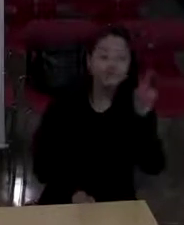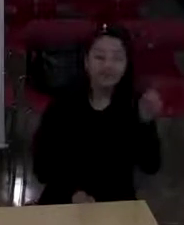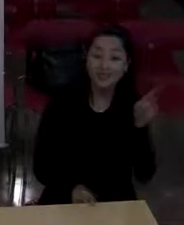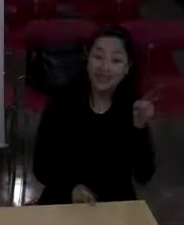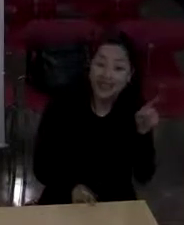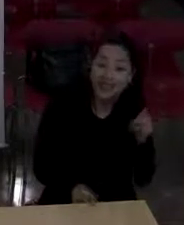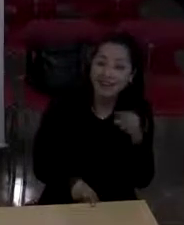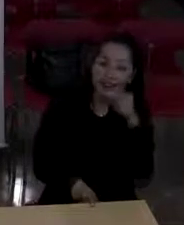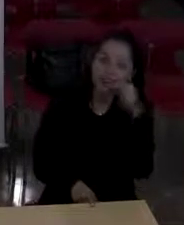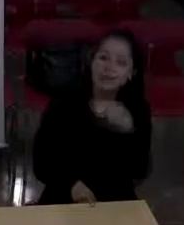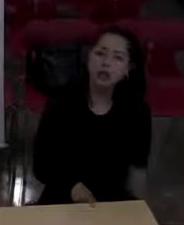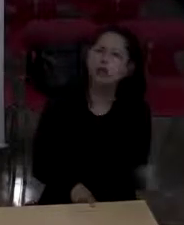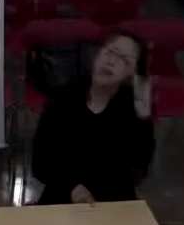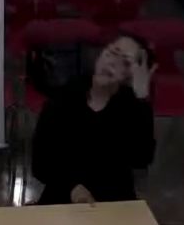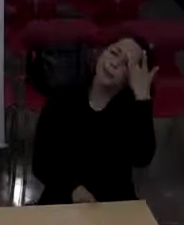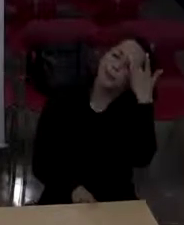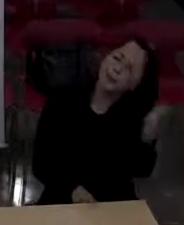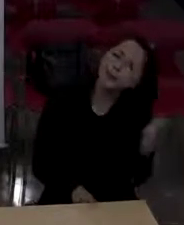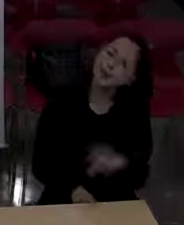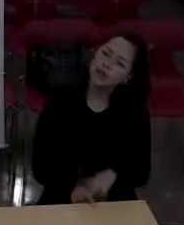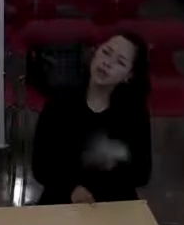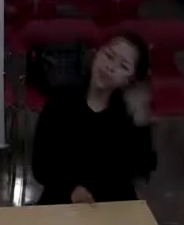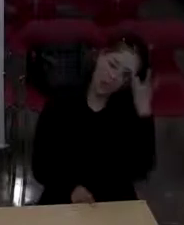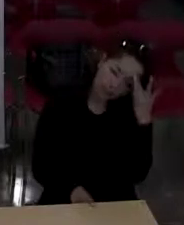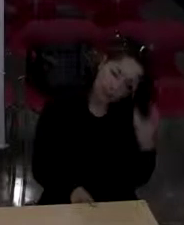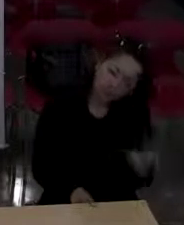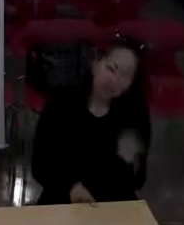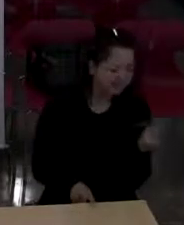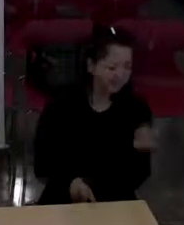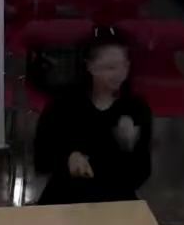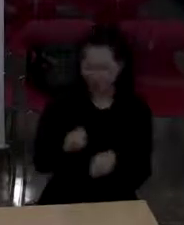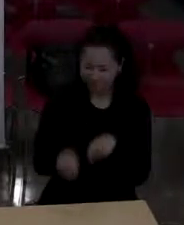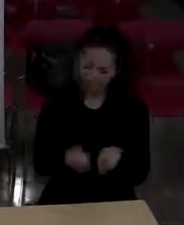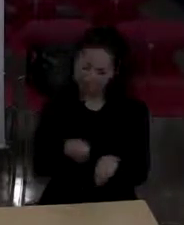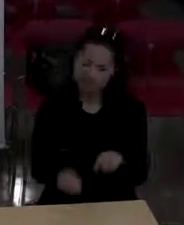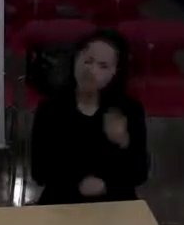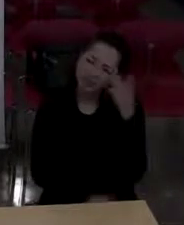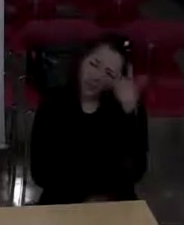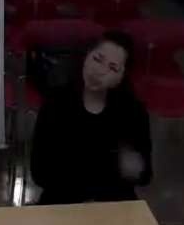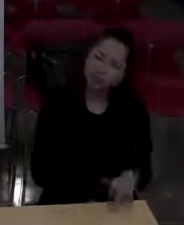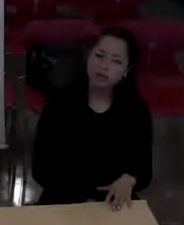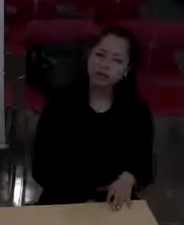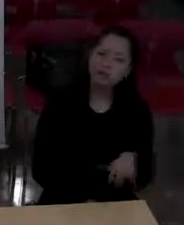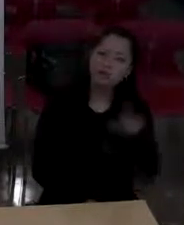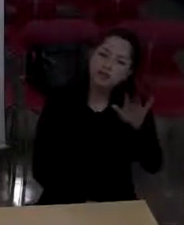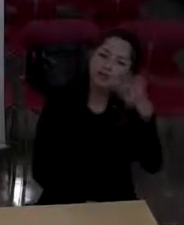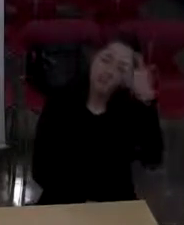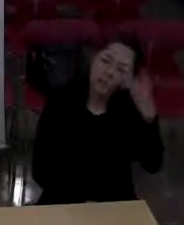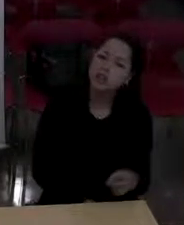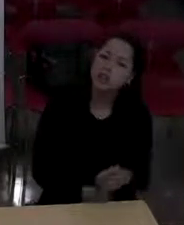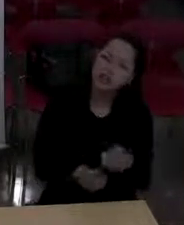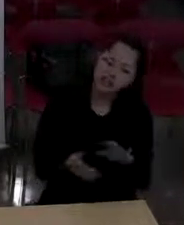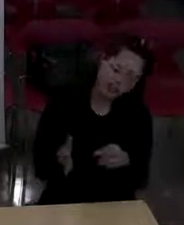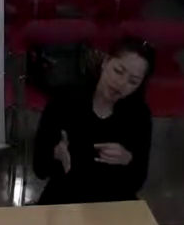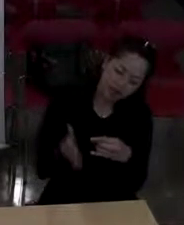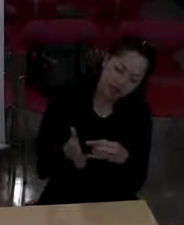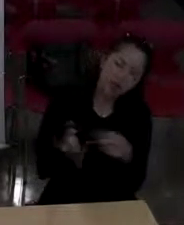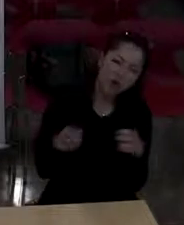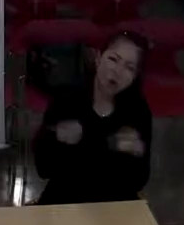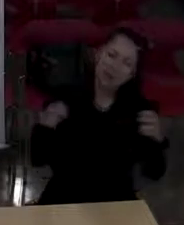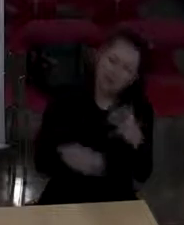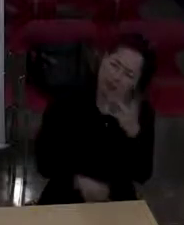y quieren saber cómo funciona el triciclo, cómo funciona el aparato eléctrico, la tecnología. Y